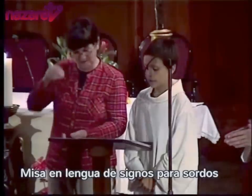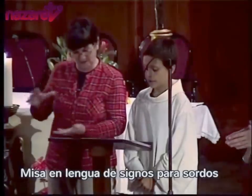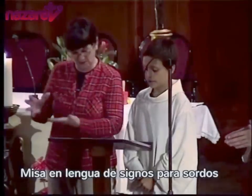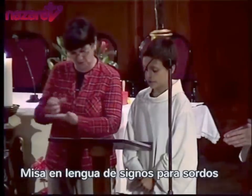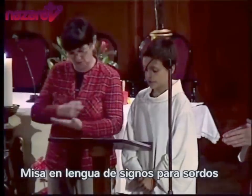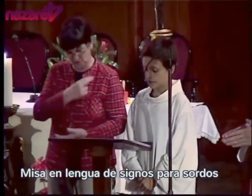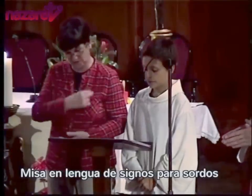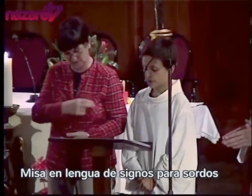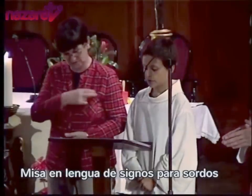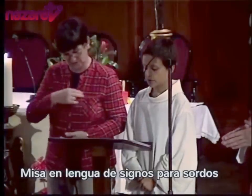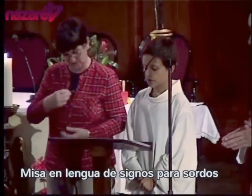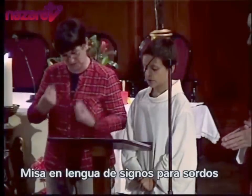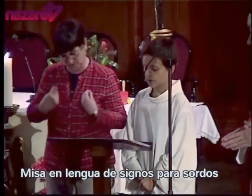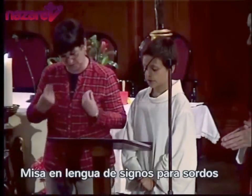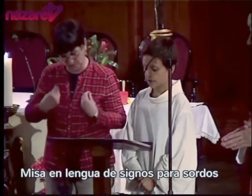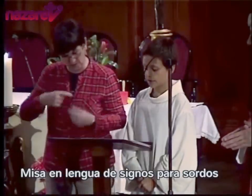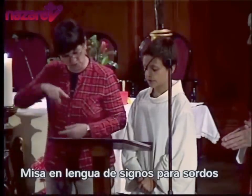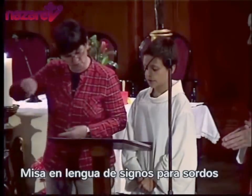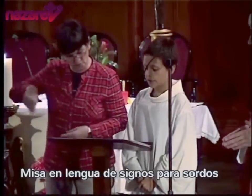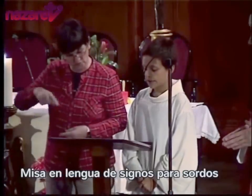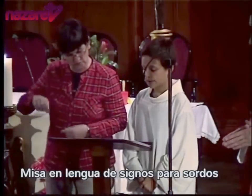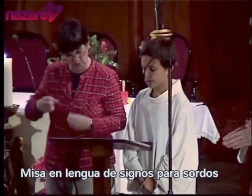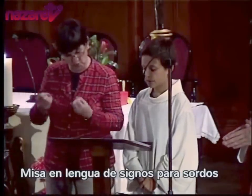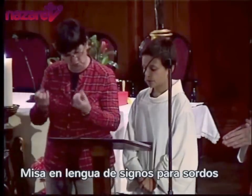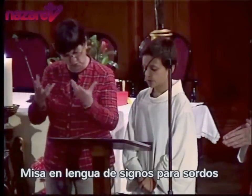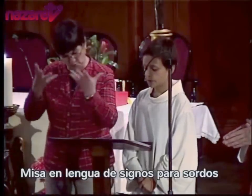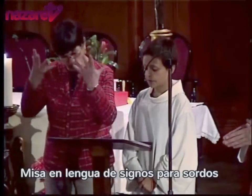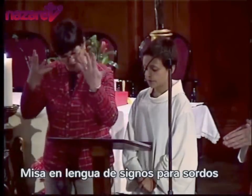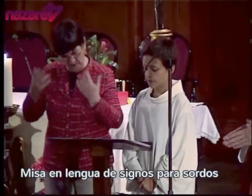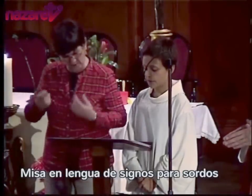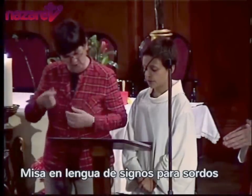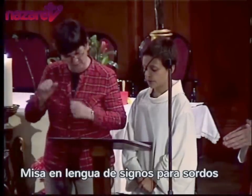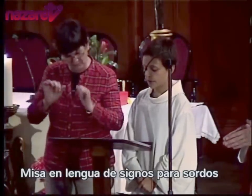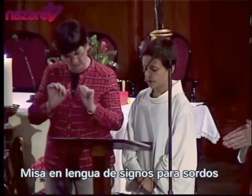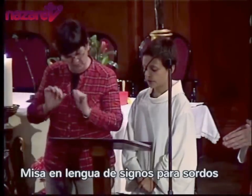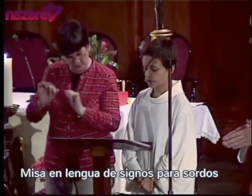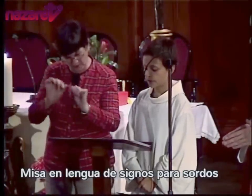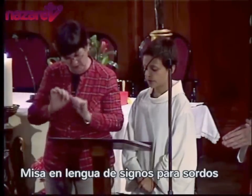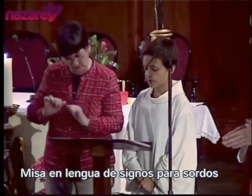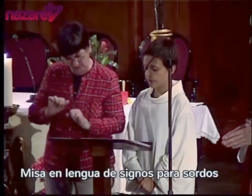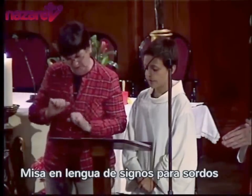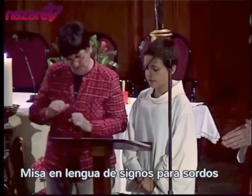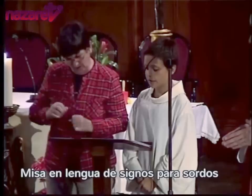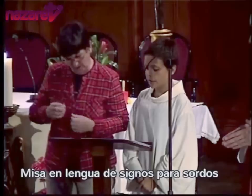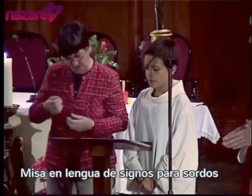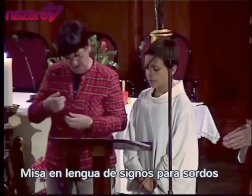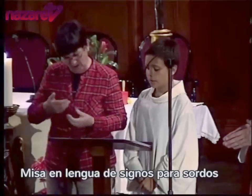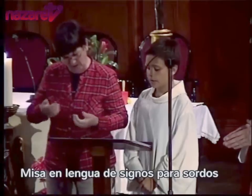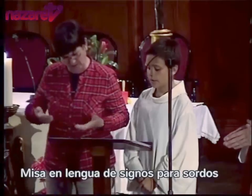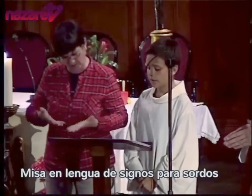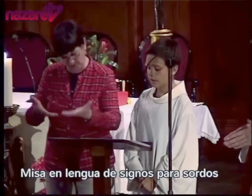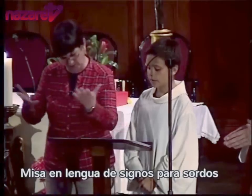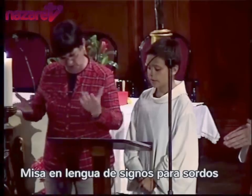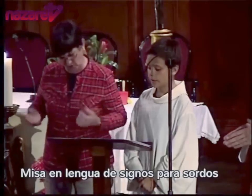Por la Iglesia, por todos los cristianos, que vivamos nuestra fe iluminados y fortalecidos por